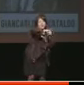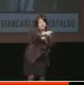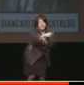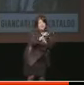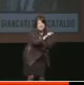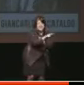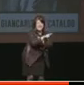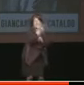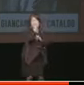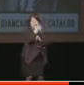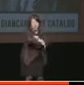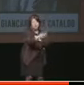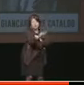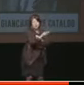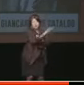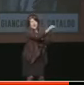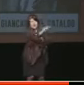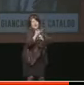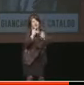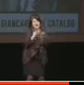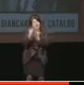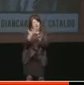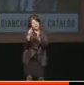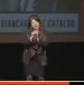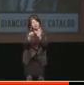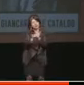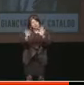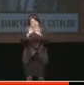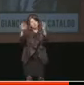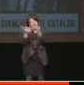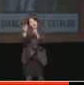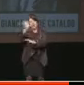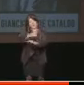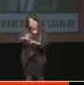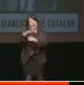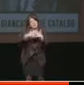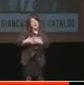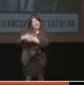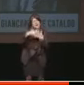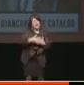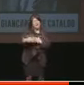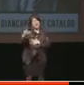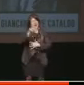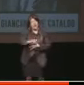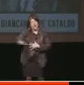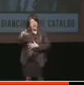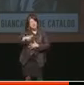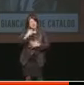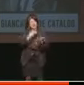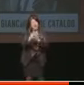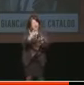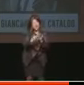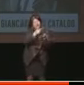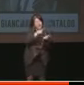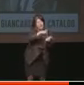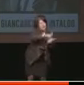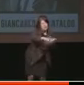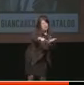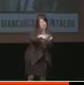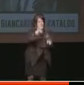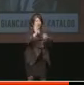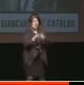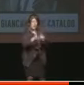come vedono il mondo fra Europa e America Latina nel 2019 parleranno di letteratura di politica di mondo e come un